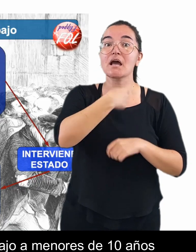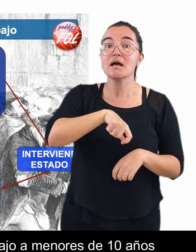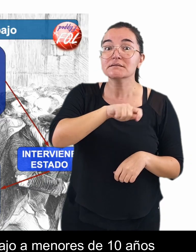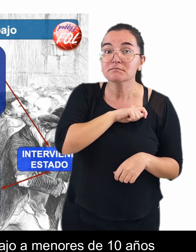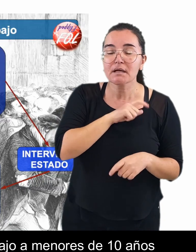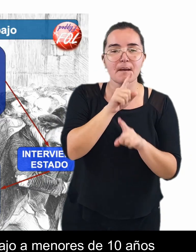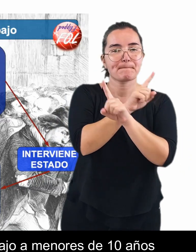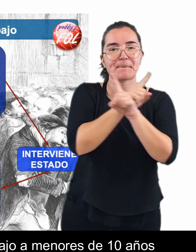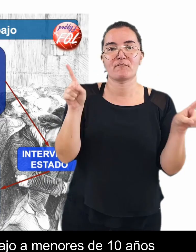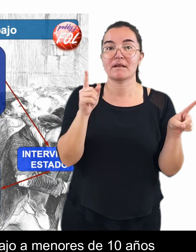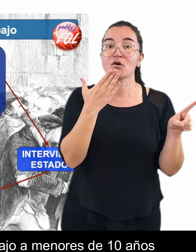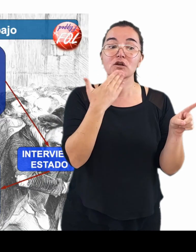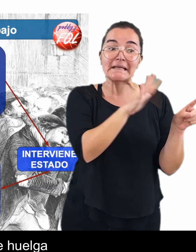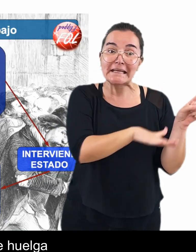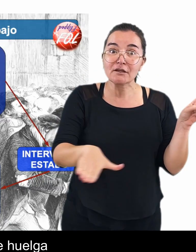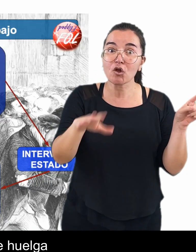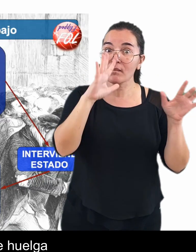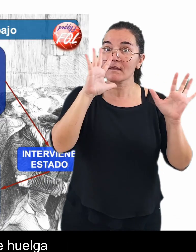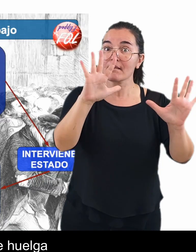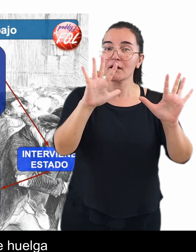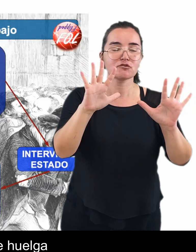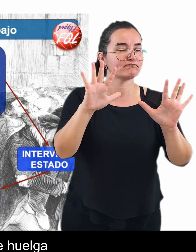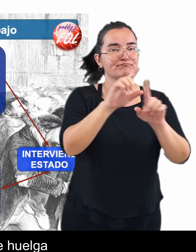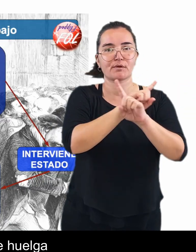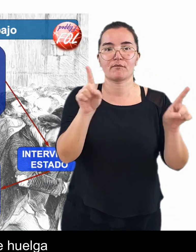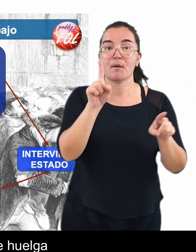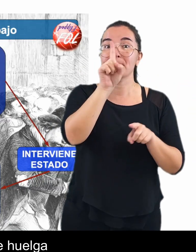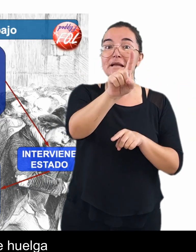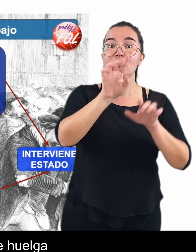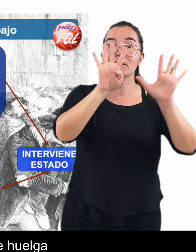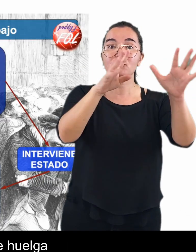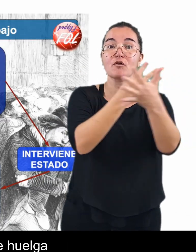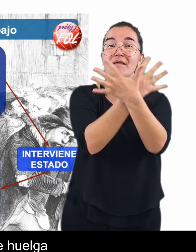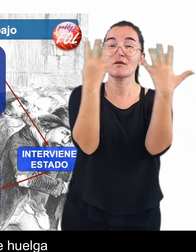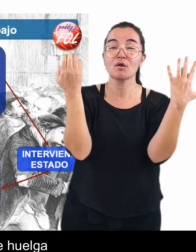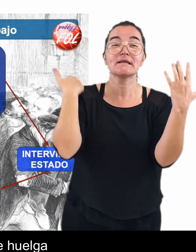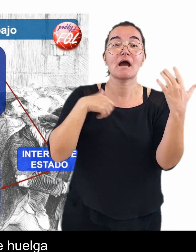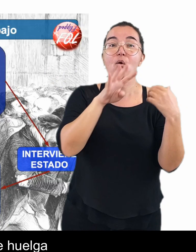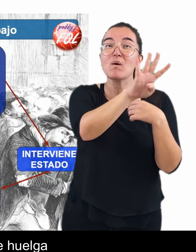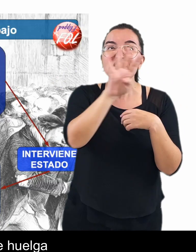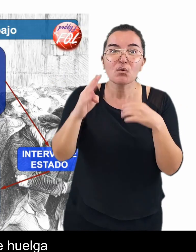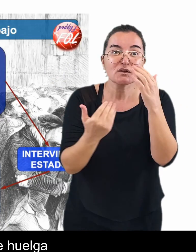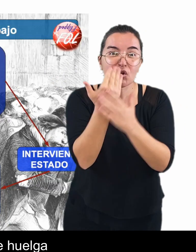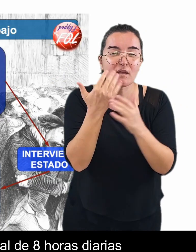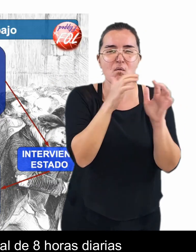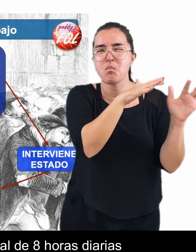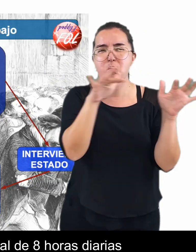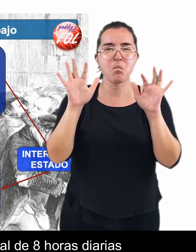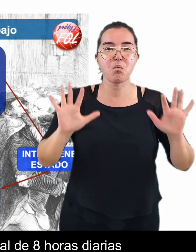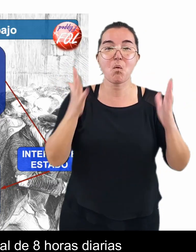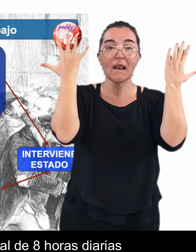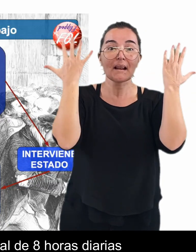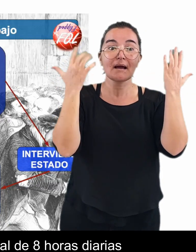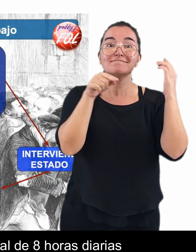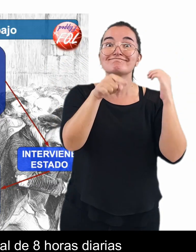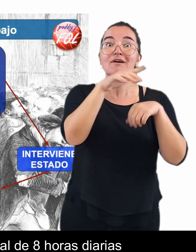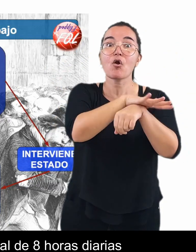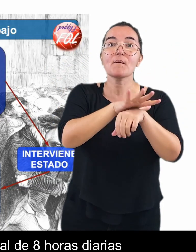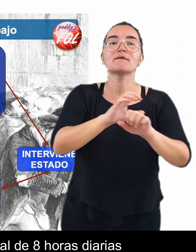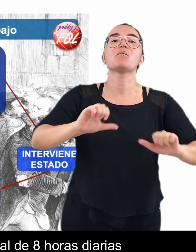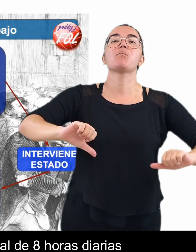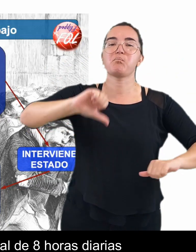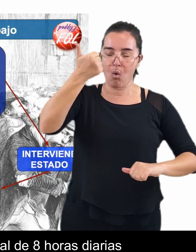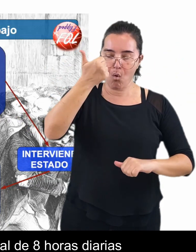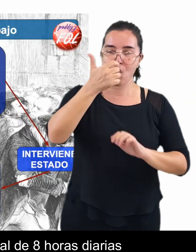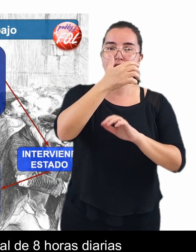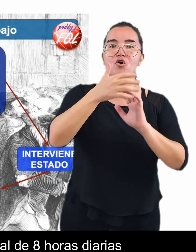España el trabajo a menores de 10 años. En 1919, tras 44 días de huelga, el gobierno aprueba la